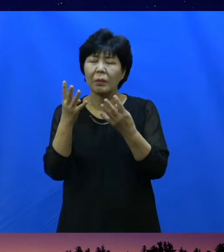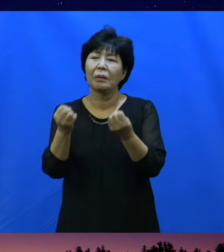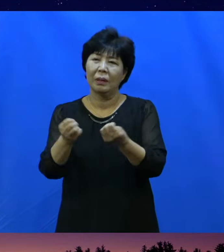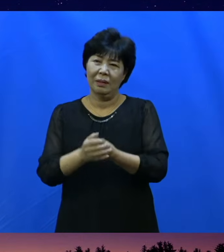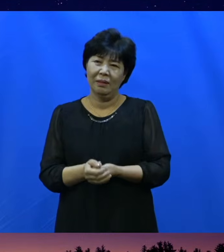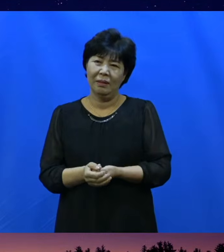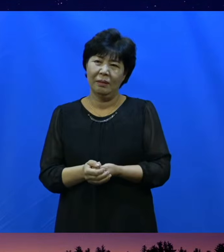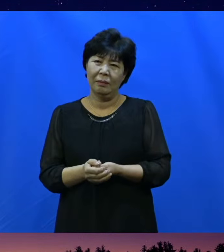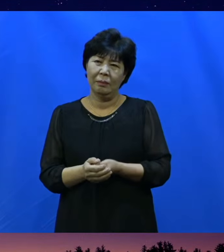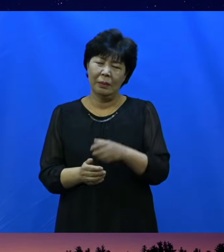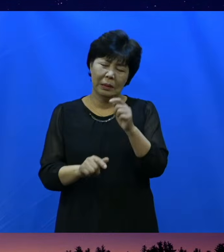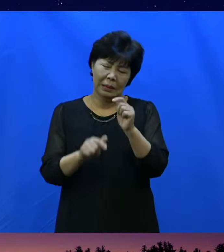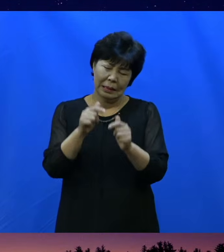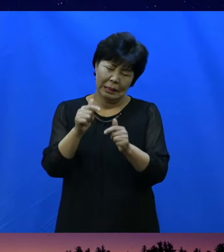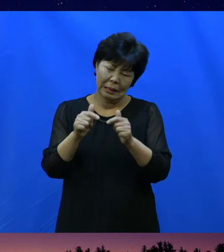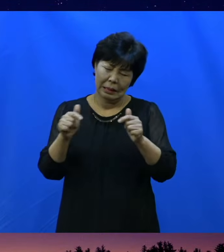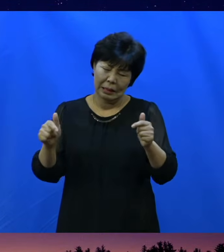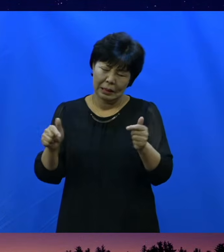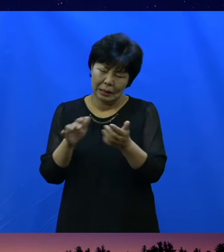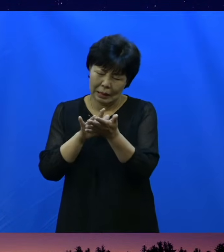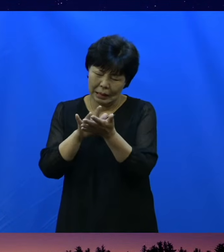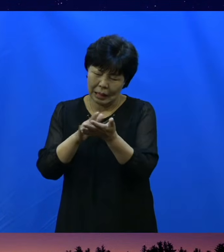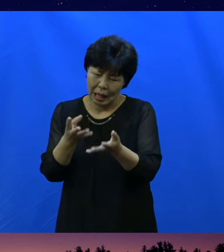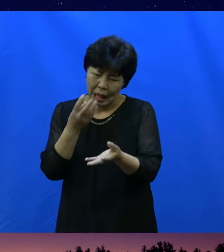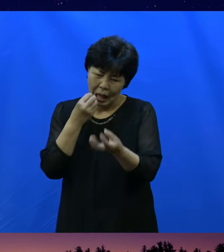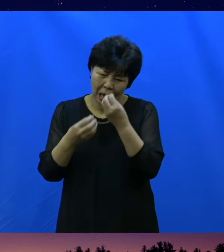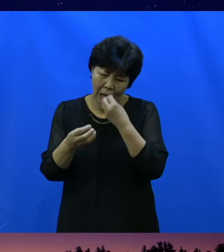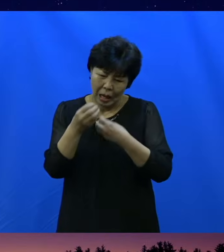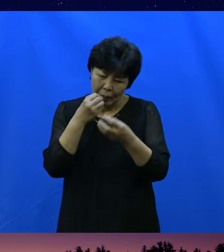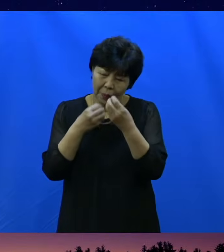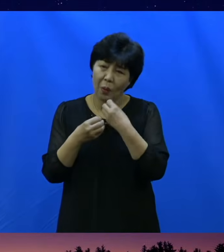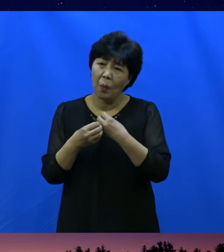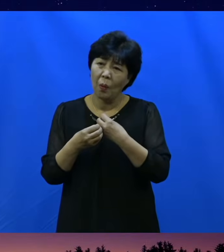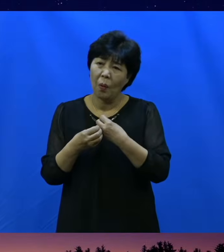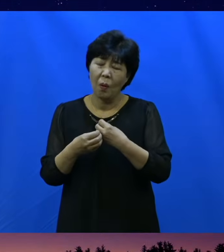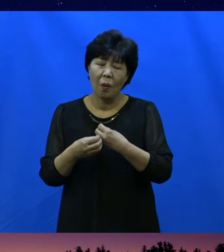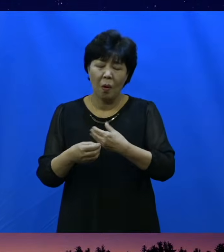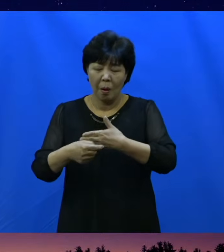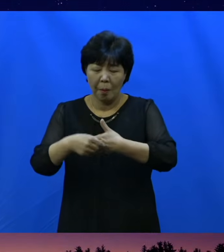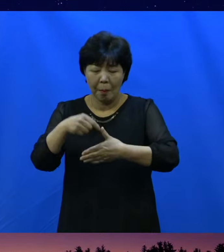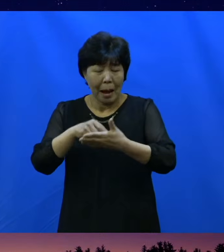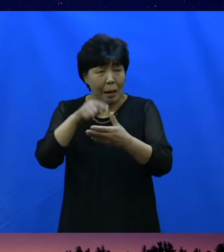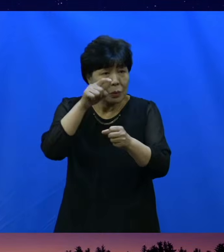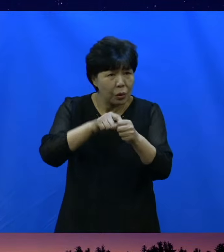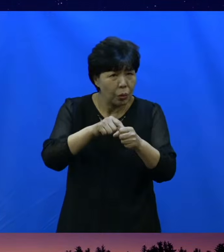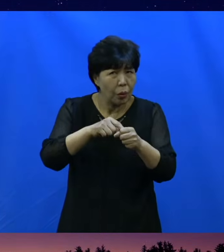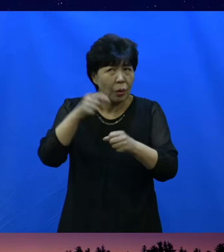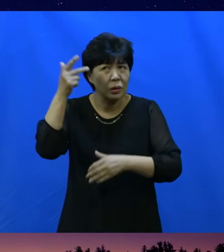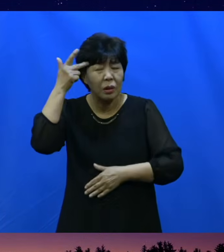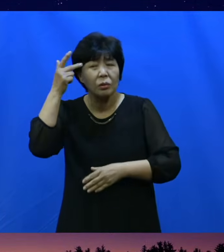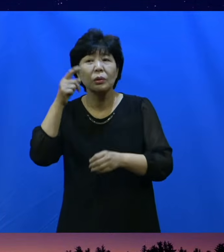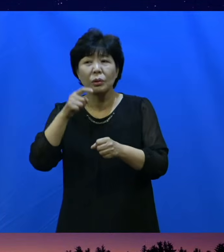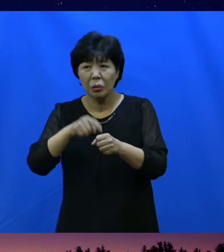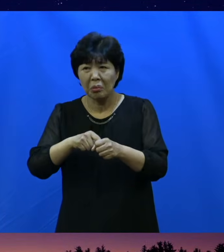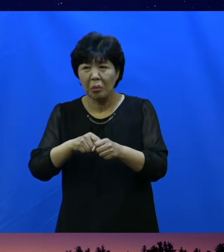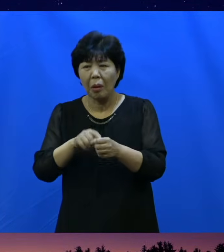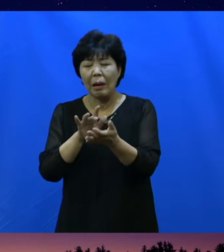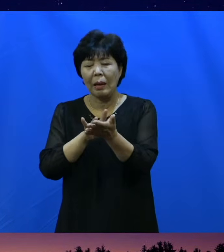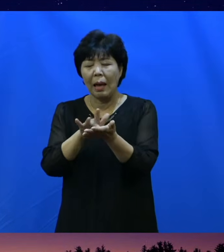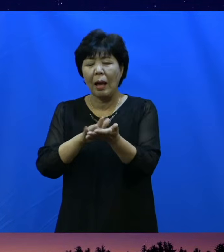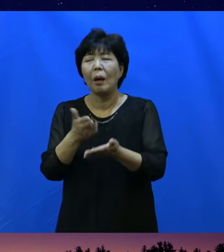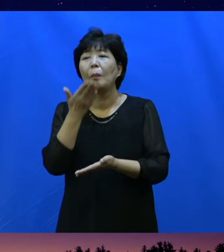다양한 형태의 약물을 복용하는 거죠. 이렇게 심리적인, 정신적인 문제 때문에 약물을 복용하는 분들도 여기 계실 거예요,